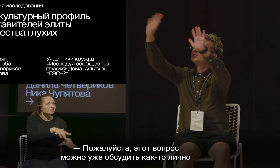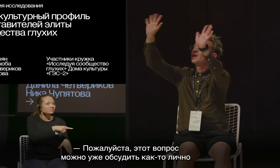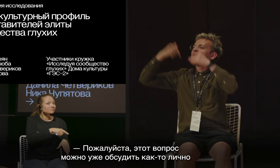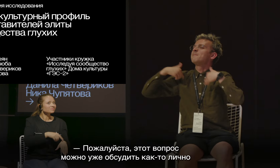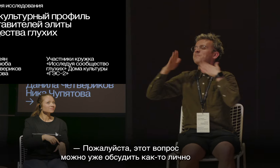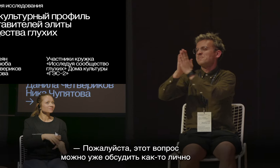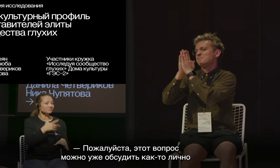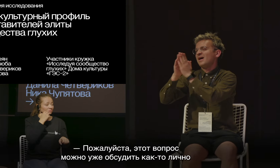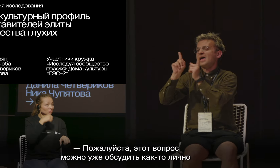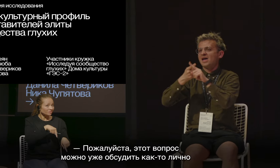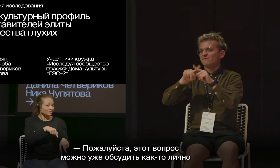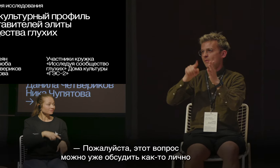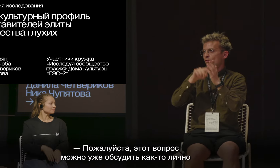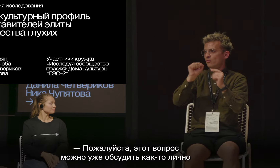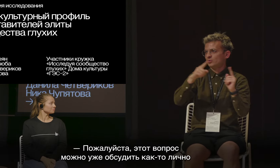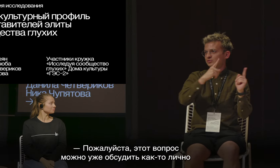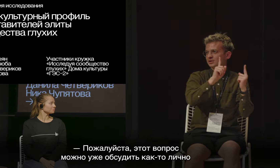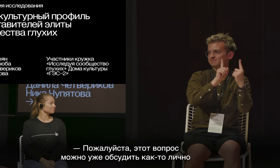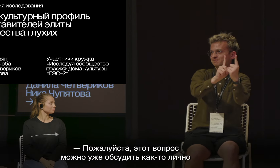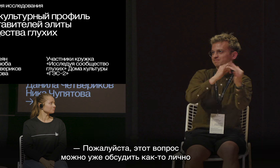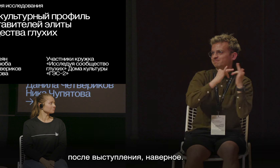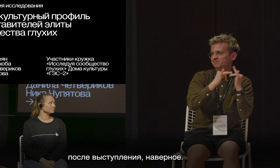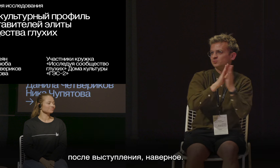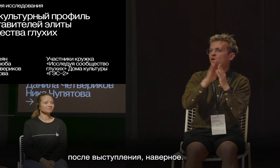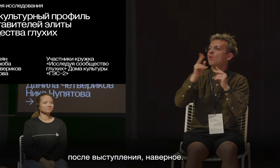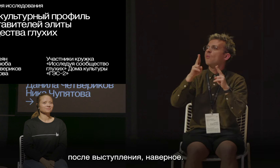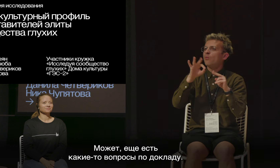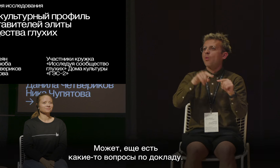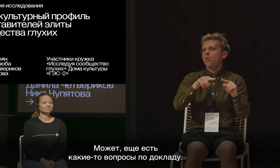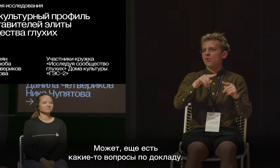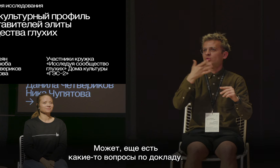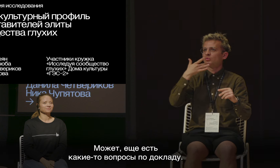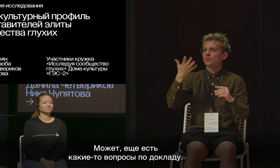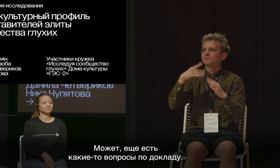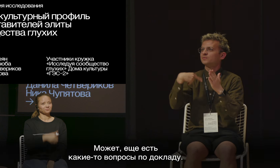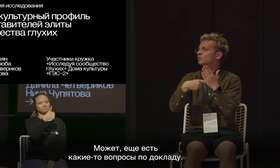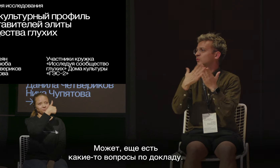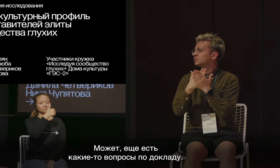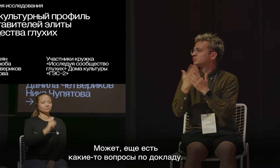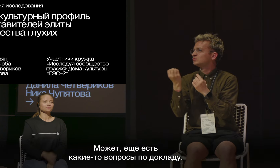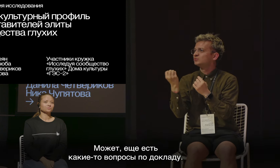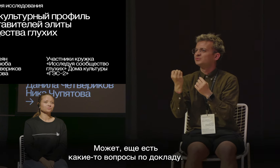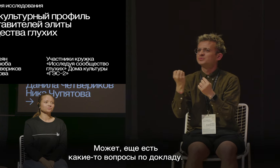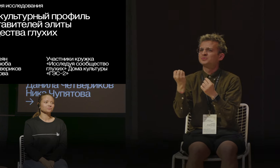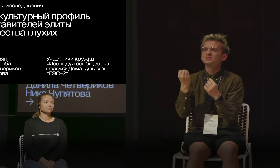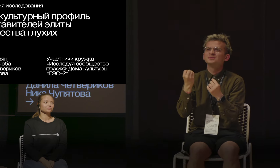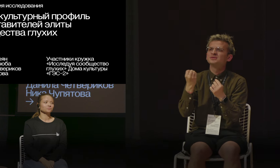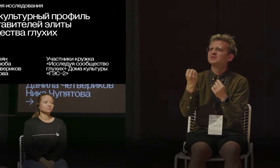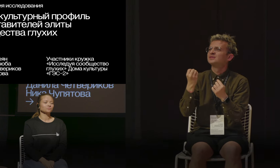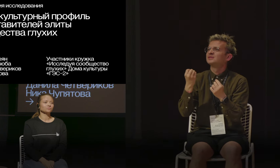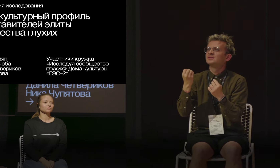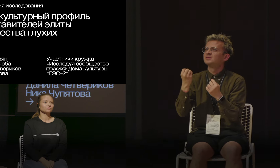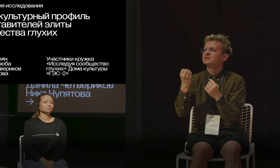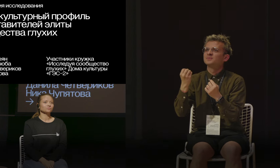Все из Москвы. Пожалуйста, этот вопрос, да, можно уже обсудить как-то лично. Наверное, ищите какие-то вопросы, которые